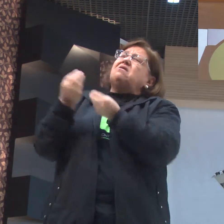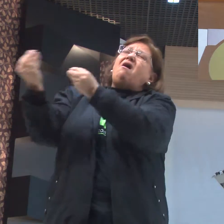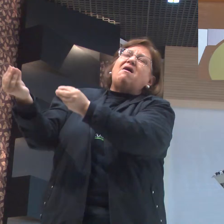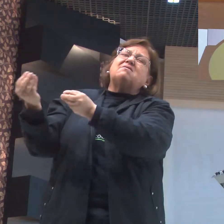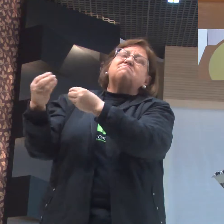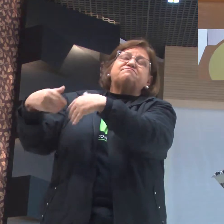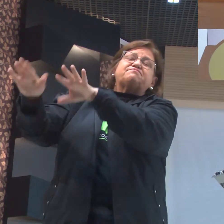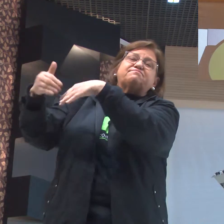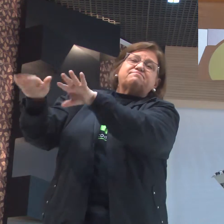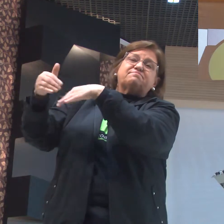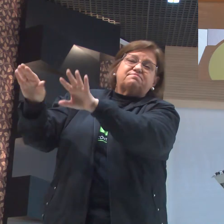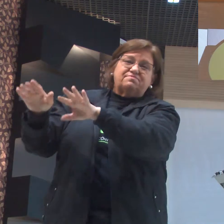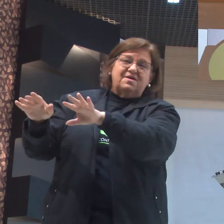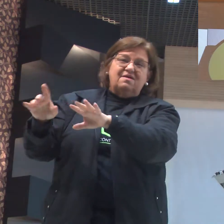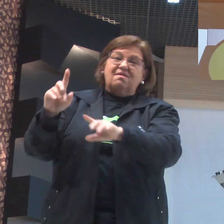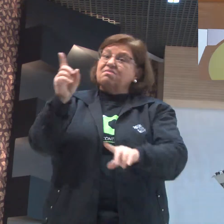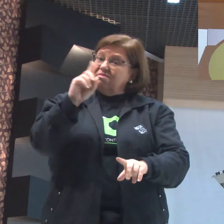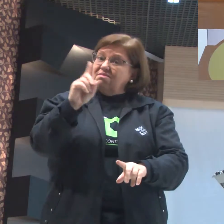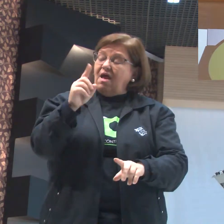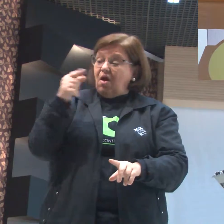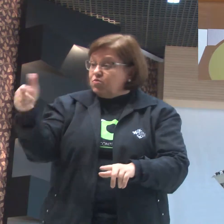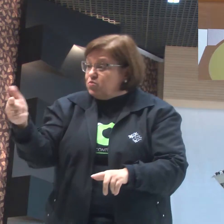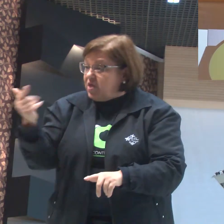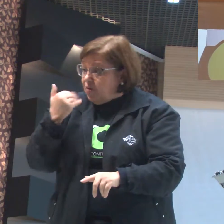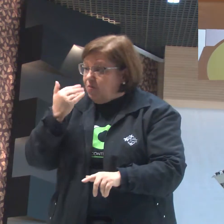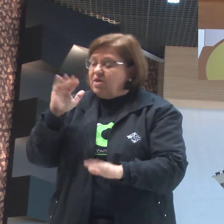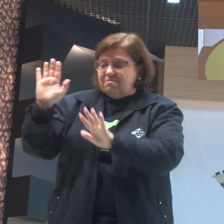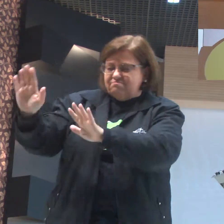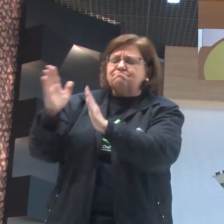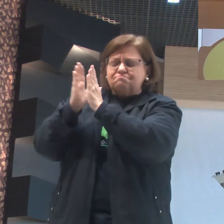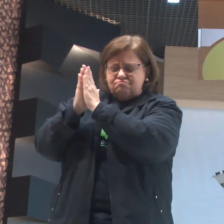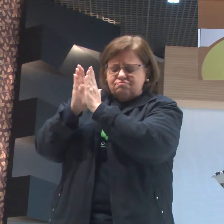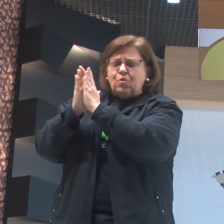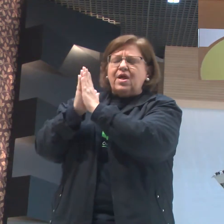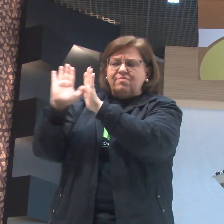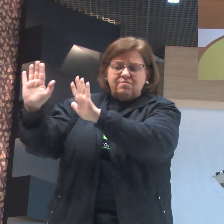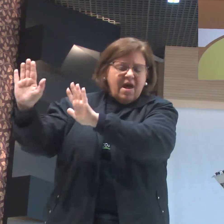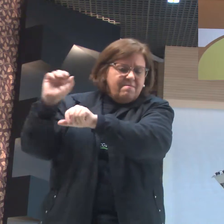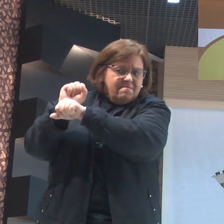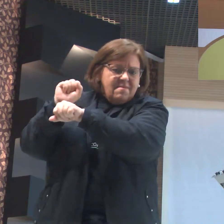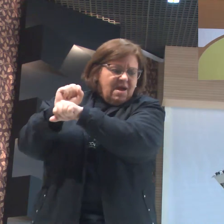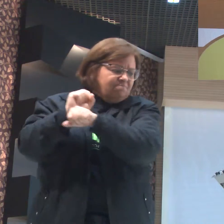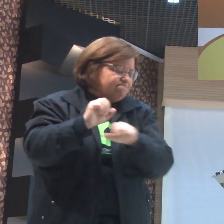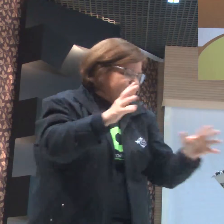Eles oravam, mas eles também se dispunham a fazer parte da resposta da oração.